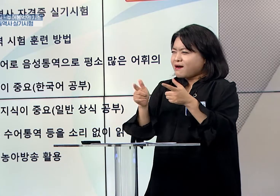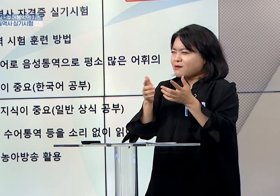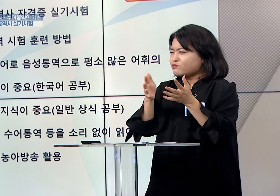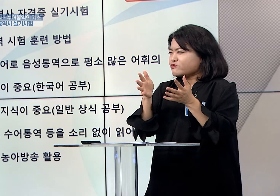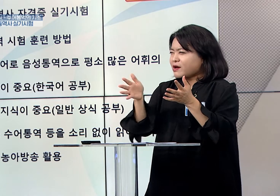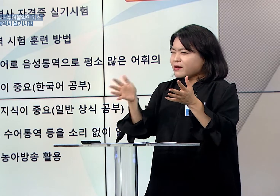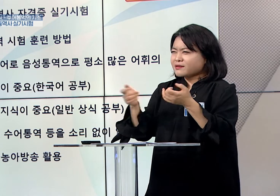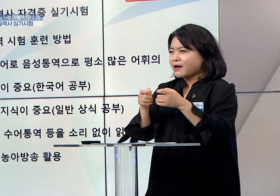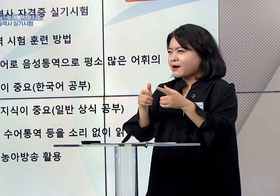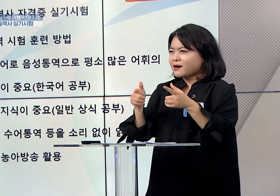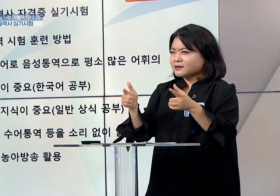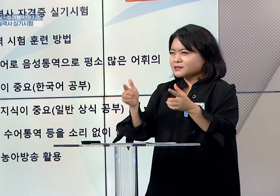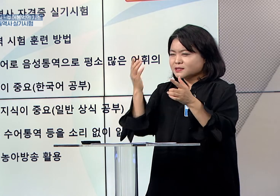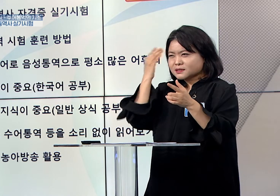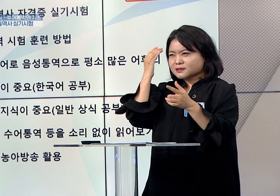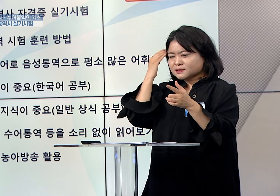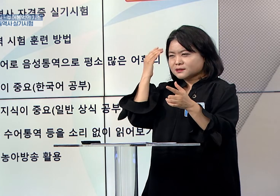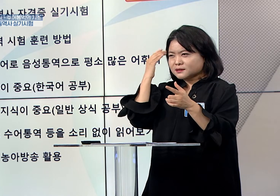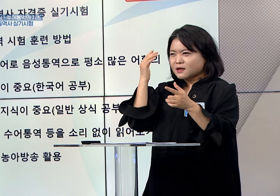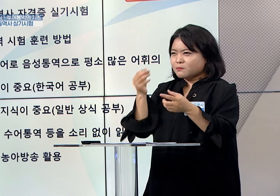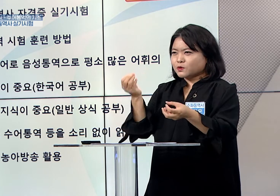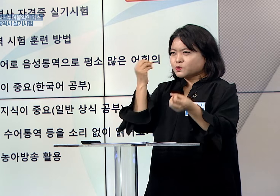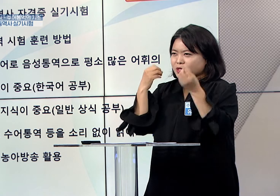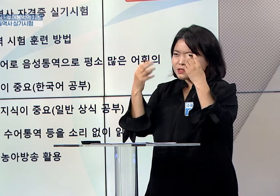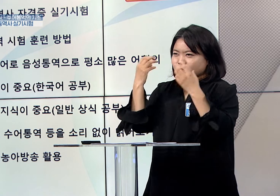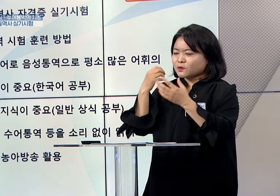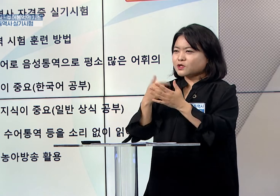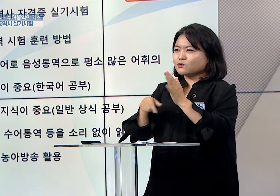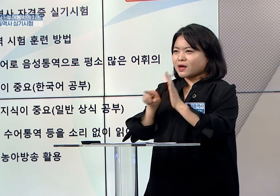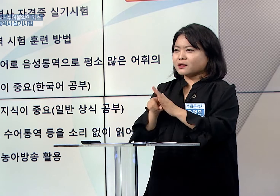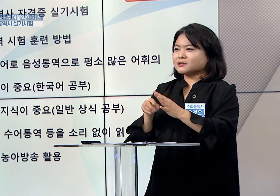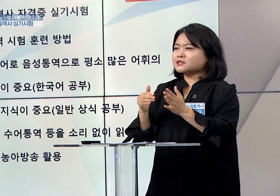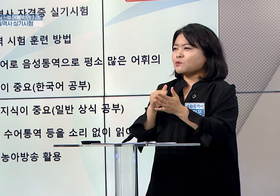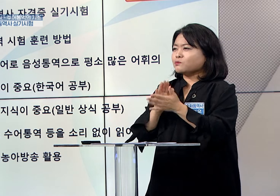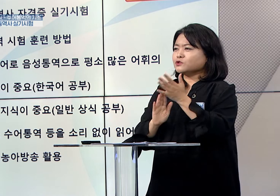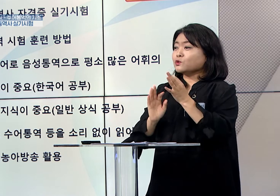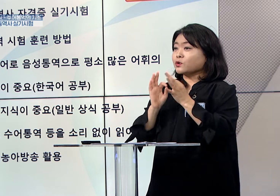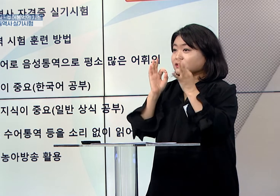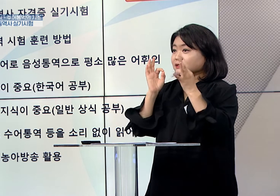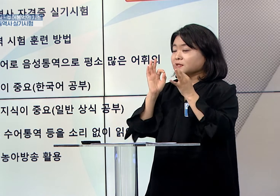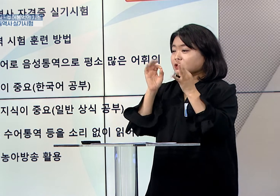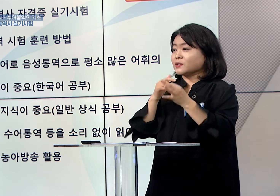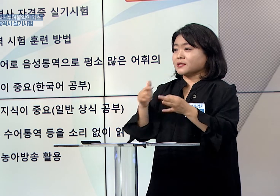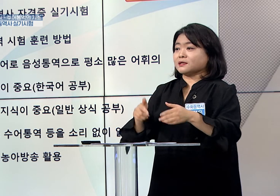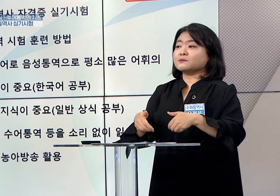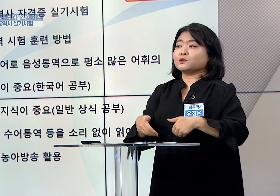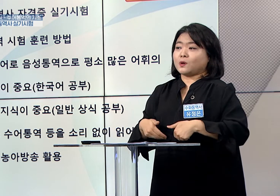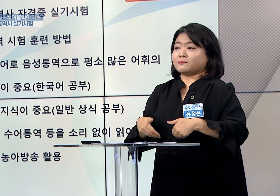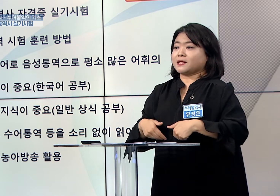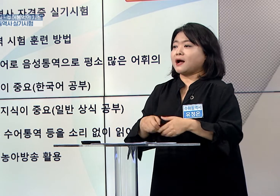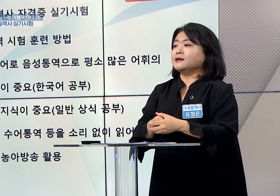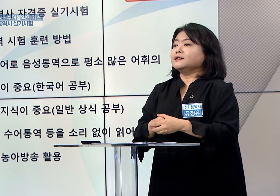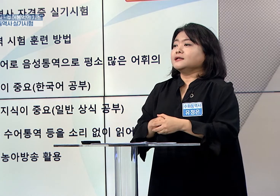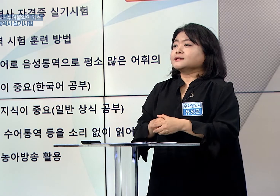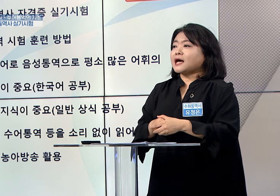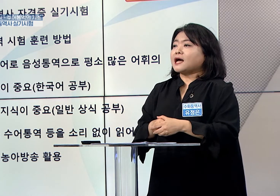다양한 분야의 다양한 지식들을 머릿속에 집어넣기 위한 끊임없는 노력들이 굉장히 필요합니다. 자,